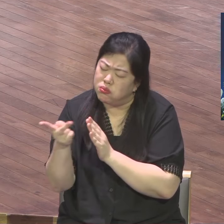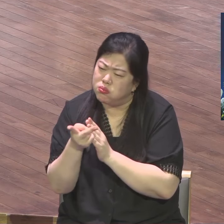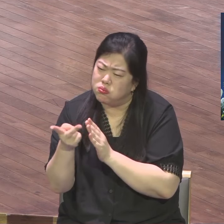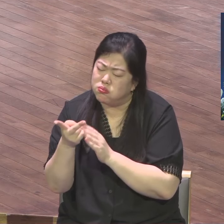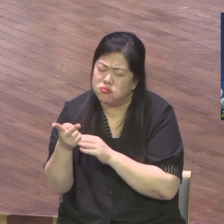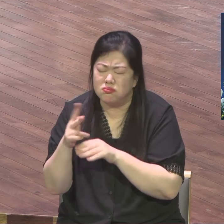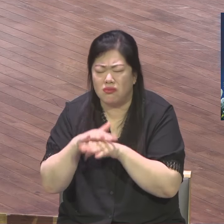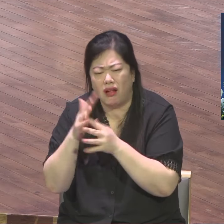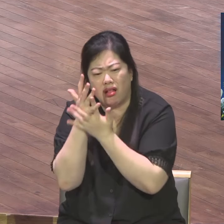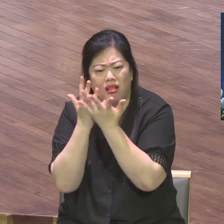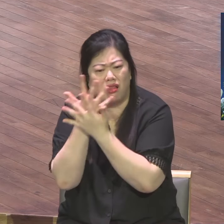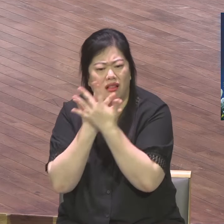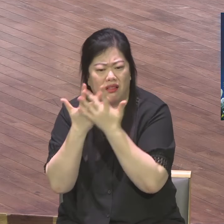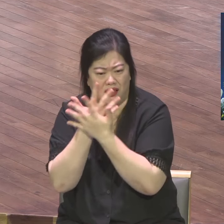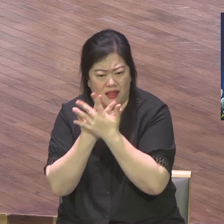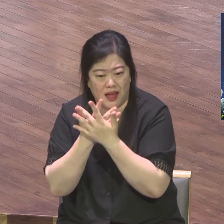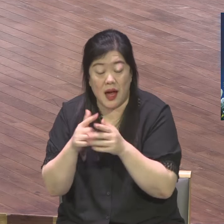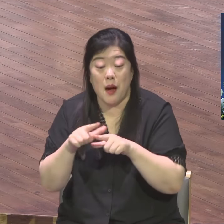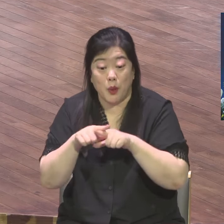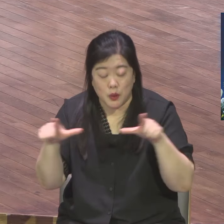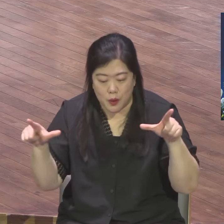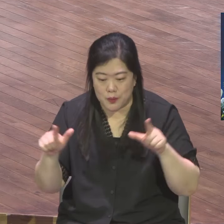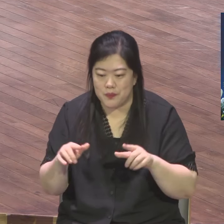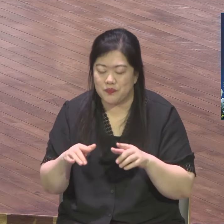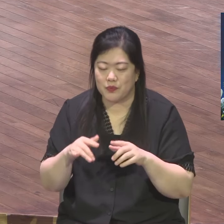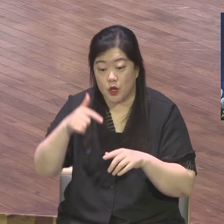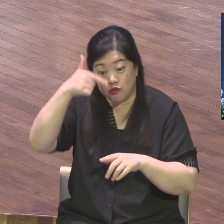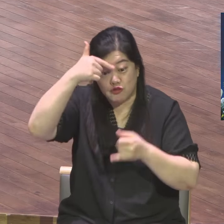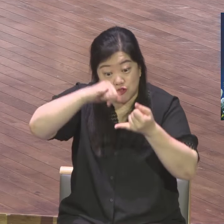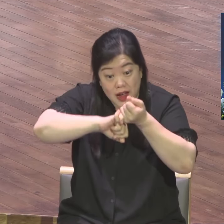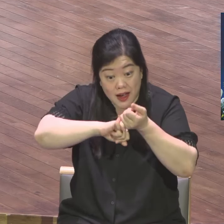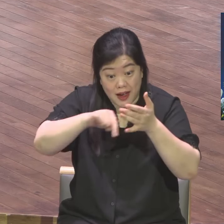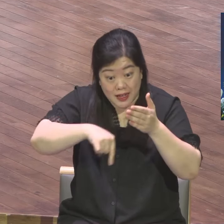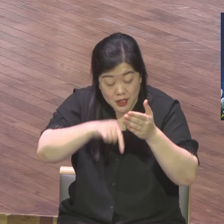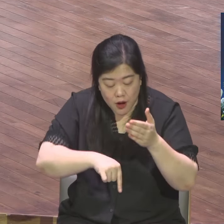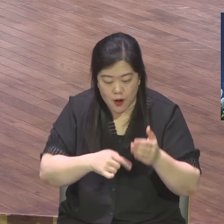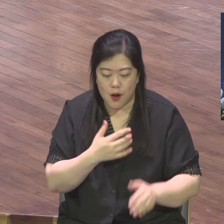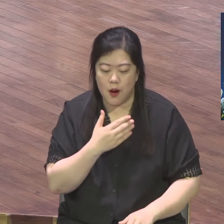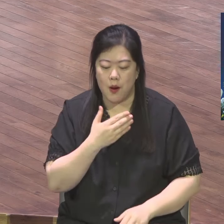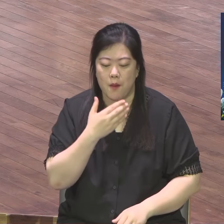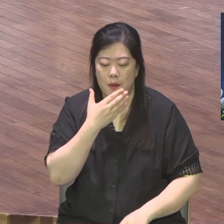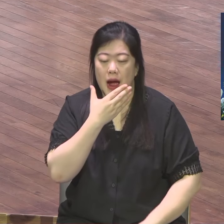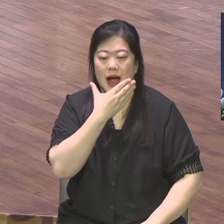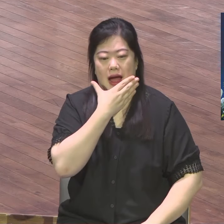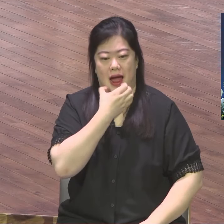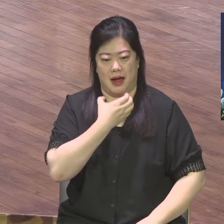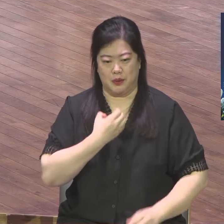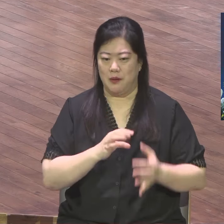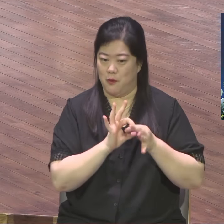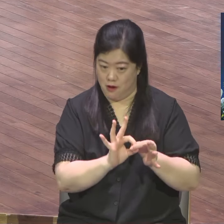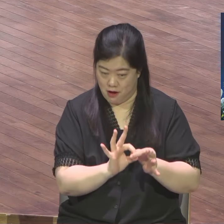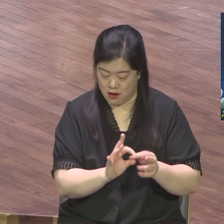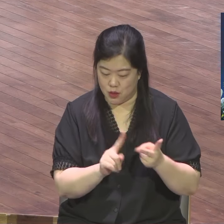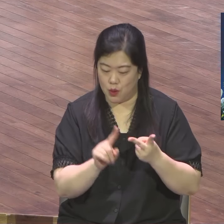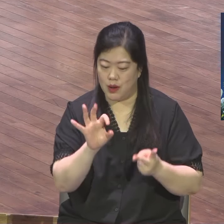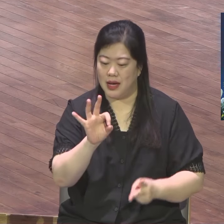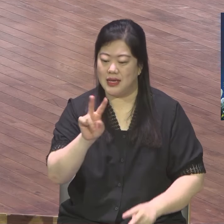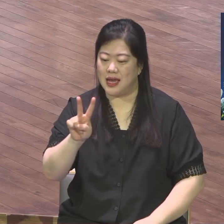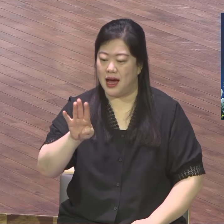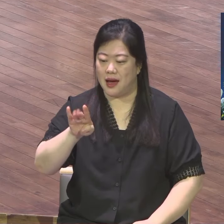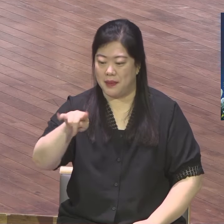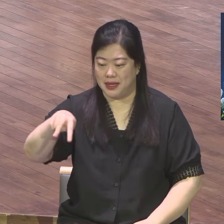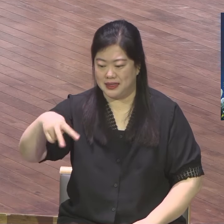구약의 말씀을 보면 잘 알려진 유명한 기도들이 있죠. 복을 구한 이 야베스의 기도, 복 주십시오.